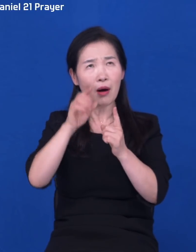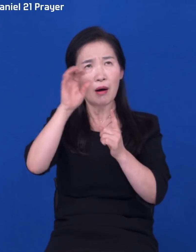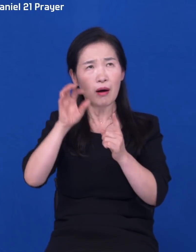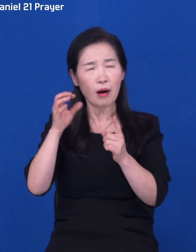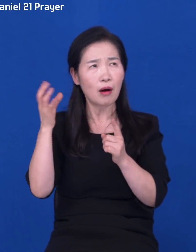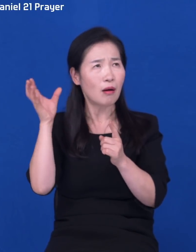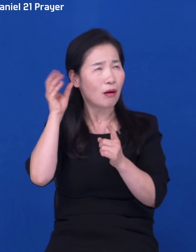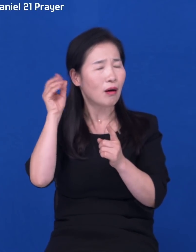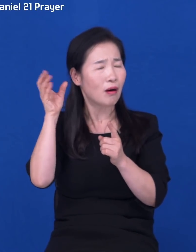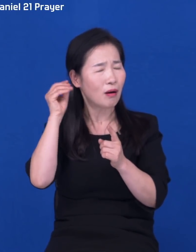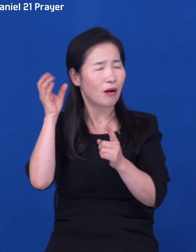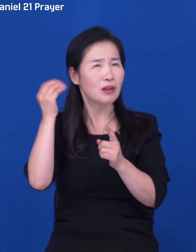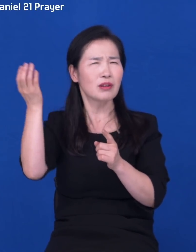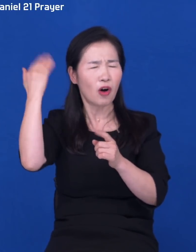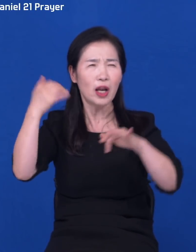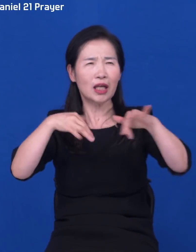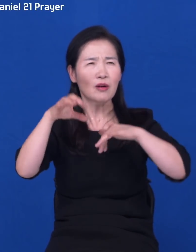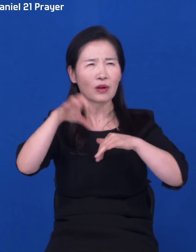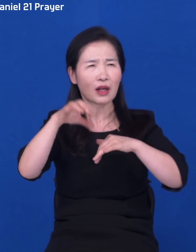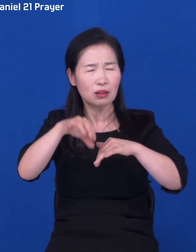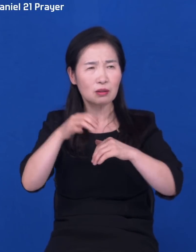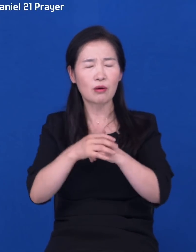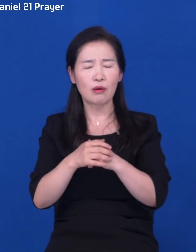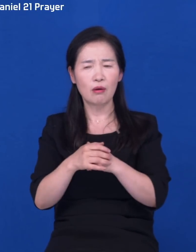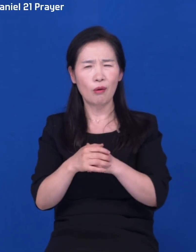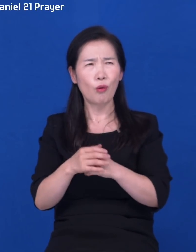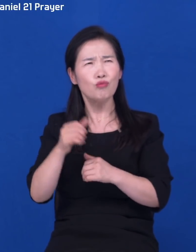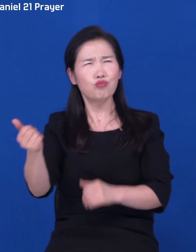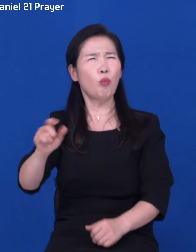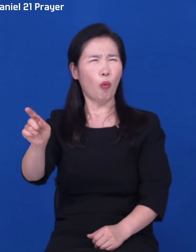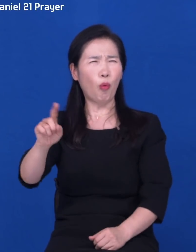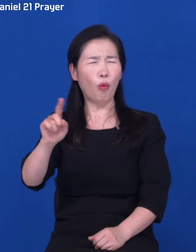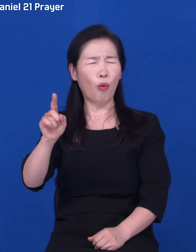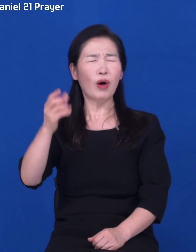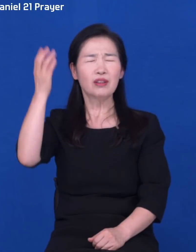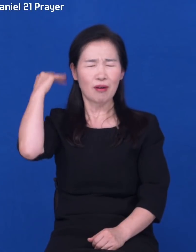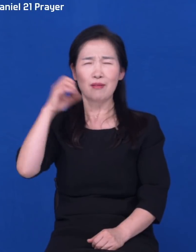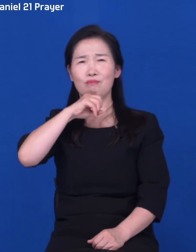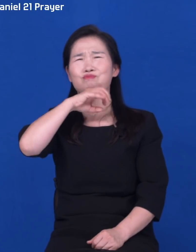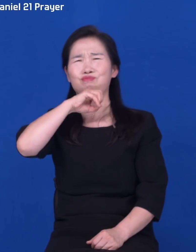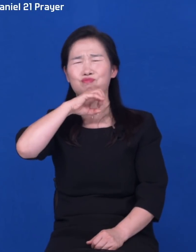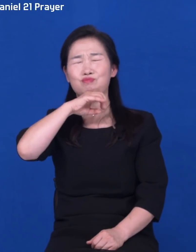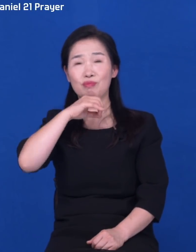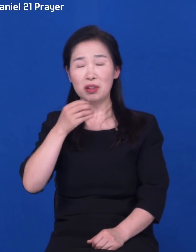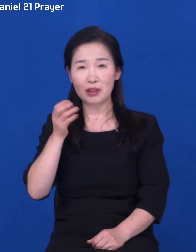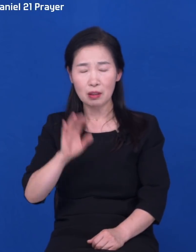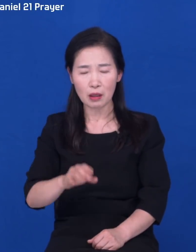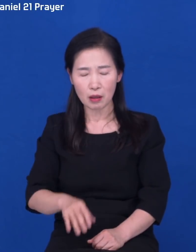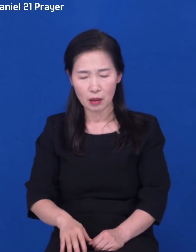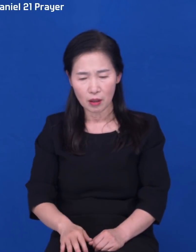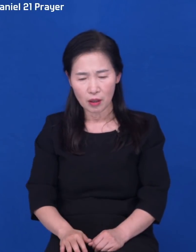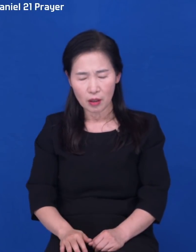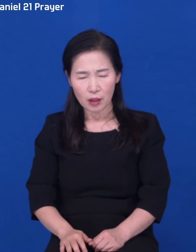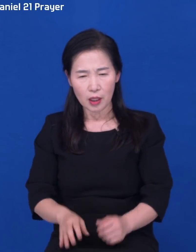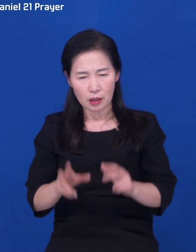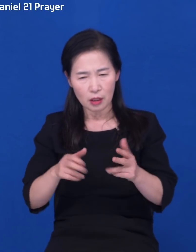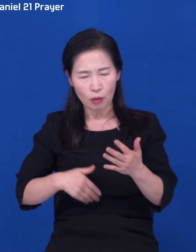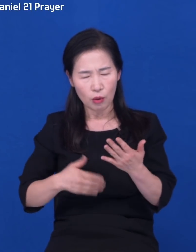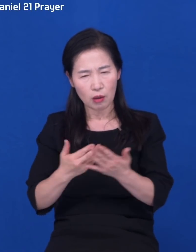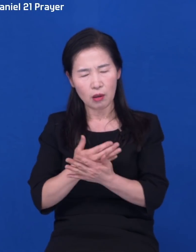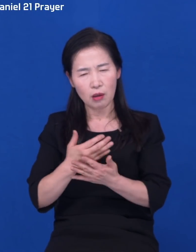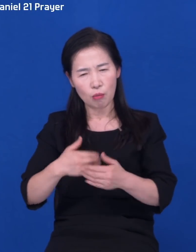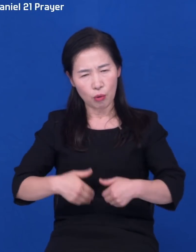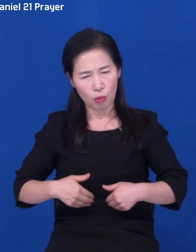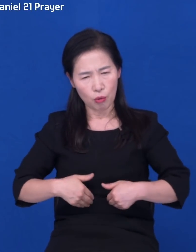그때 당시에 제 마음에서는 누가 죽어 달랬어? 이랬거든요. 근데 회개를 해야 되는데 뭘 어떻게 회개해야 되지? 내가